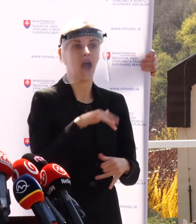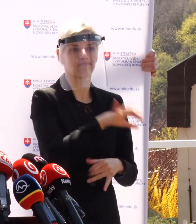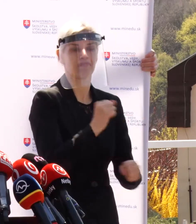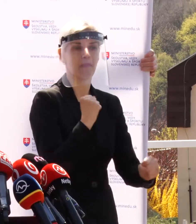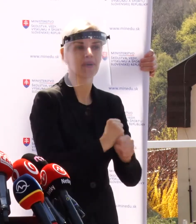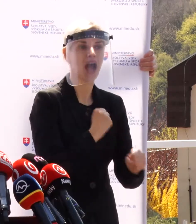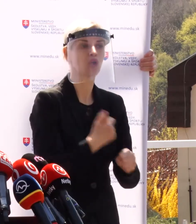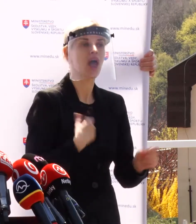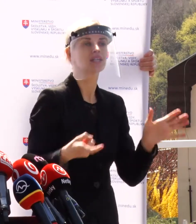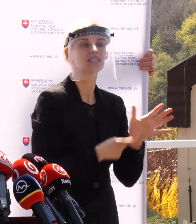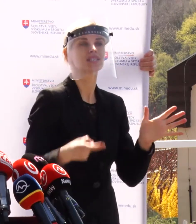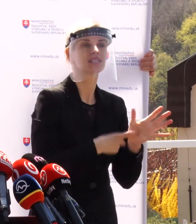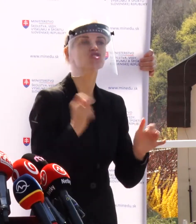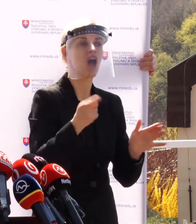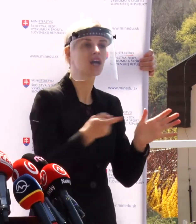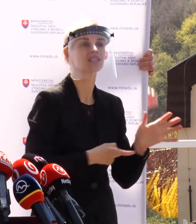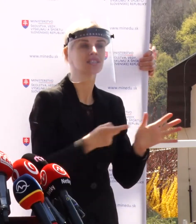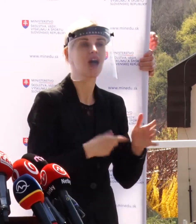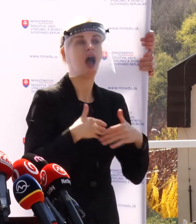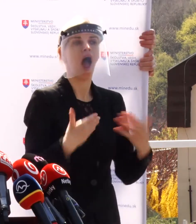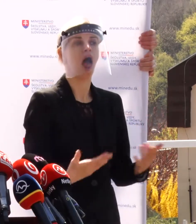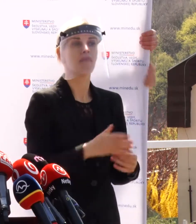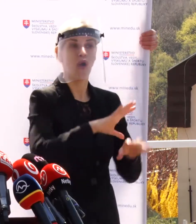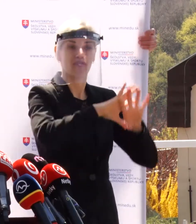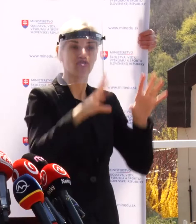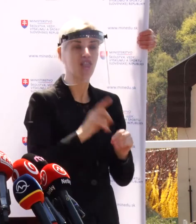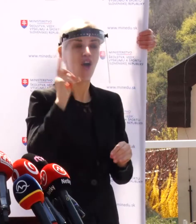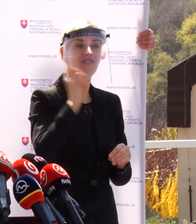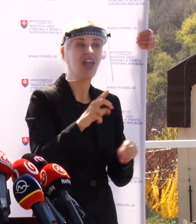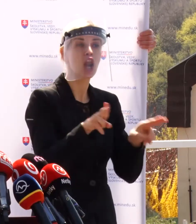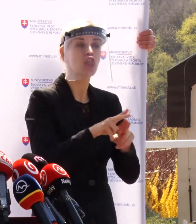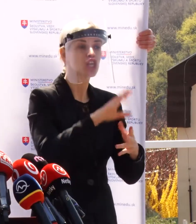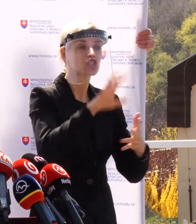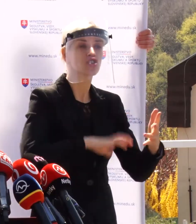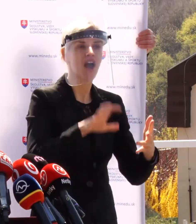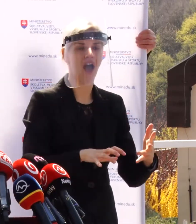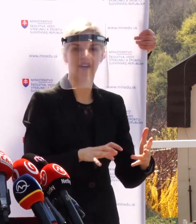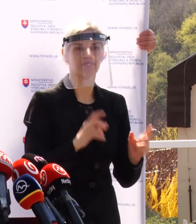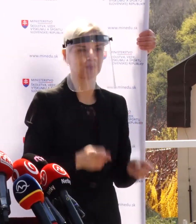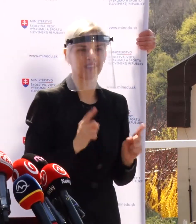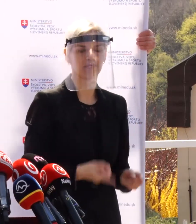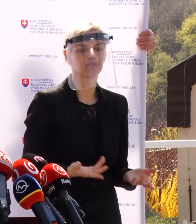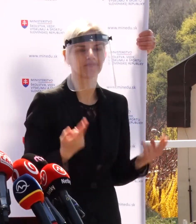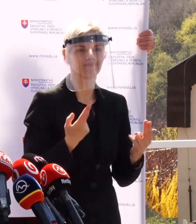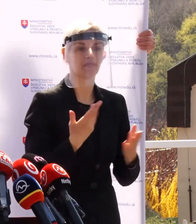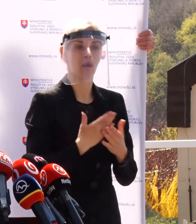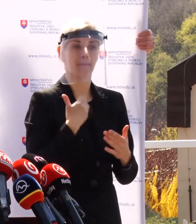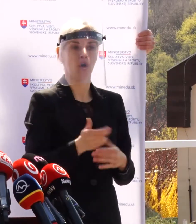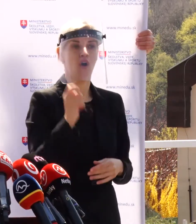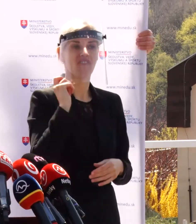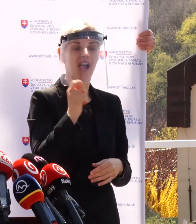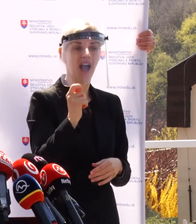pracujú alebo nemajú potrebné zručnosti na to, aby so svojimi deťmi preberali všetko učivo. Po Veľkej noci preto chceme